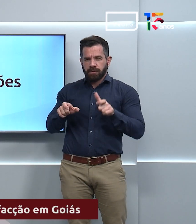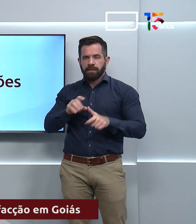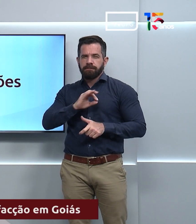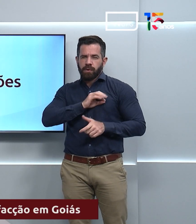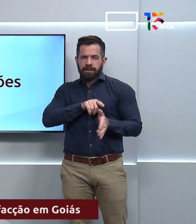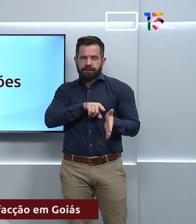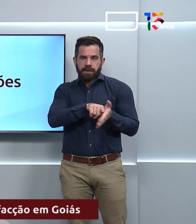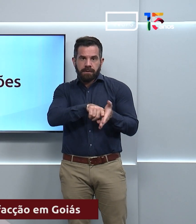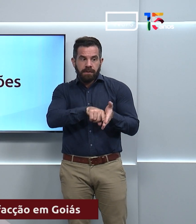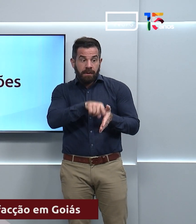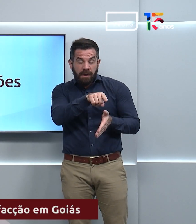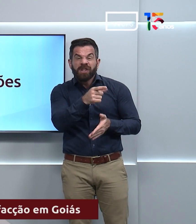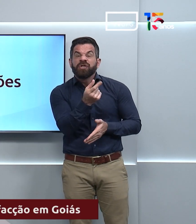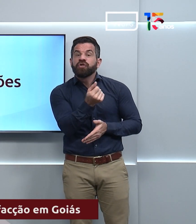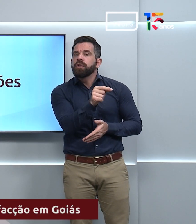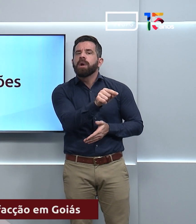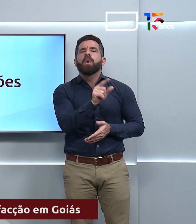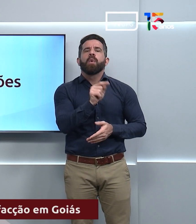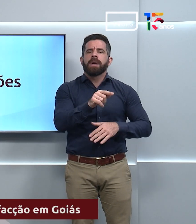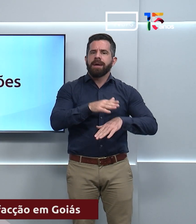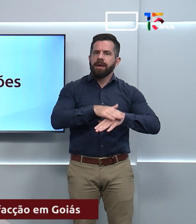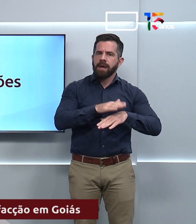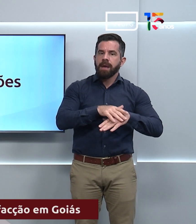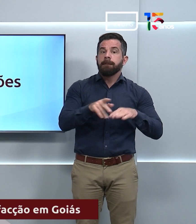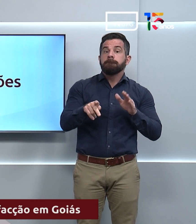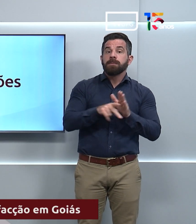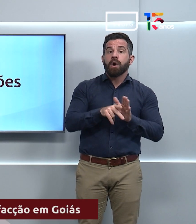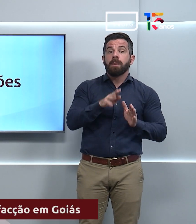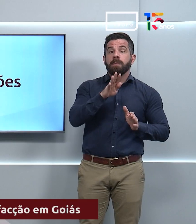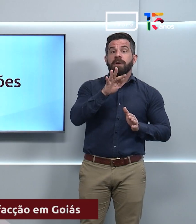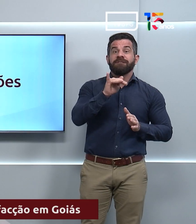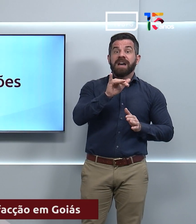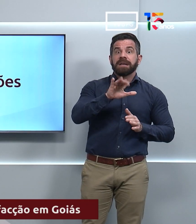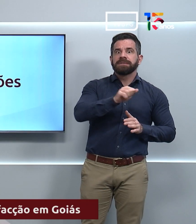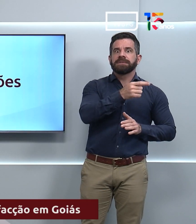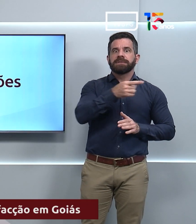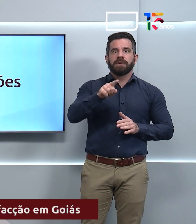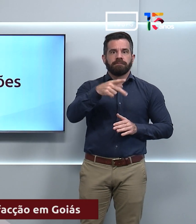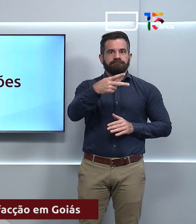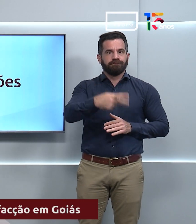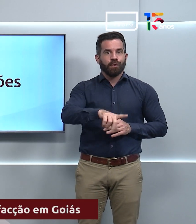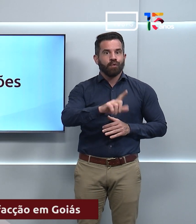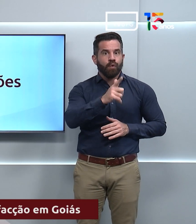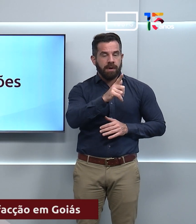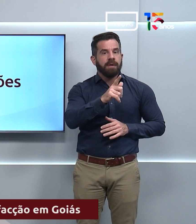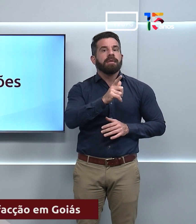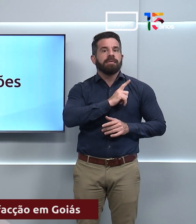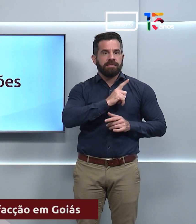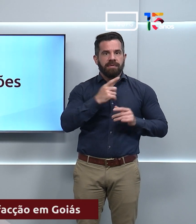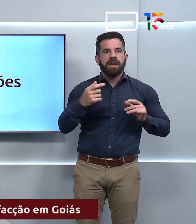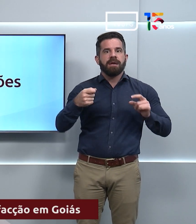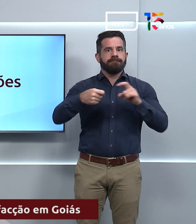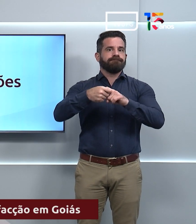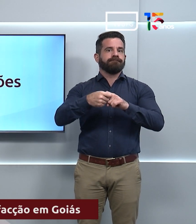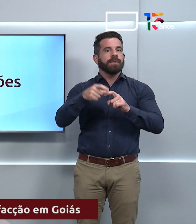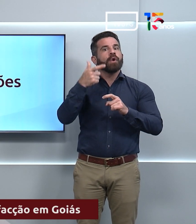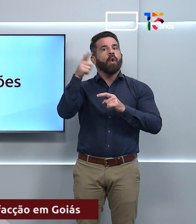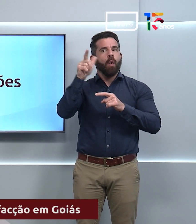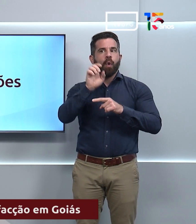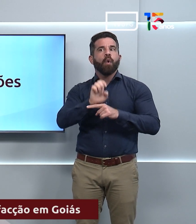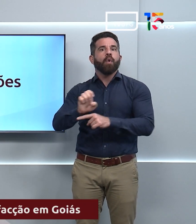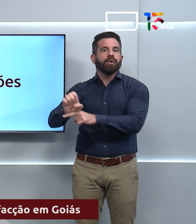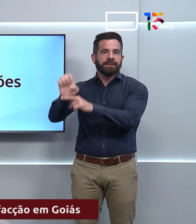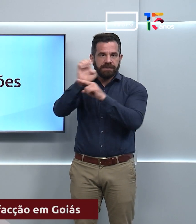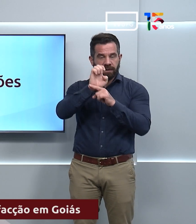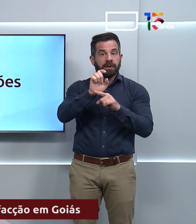esse dinheiro seria resultado de ações de uma facção goiana que tem ligação com grupos de outros